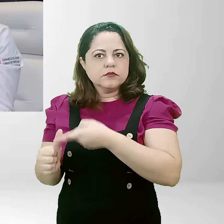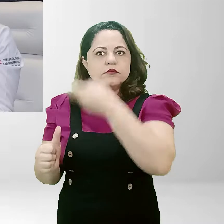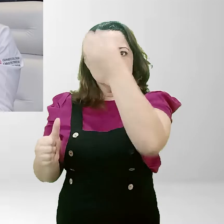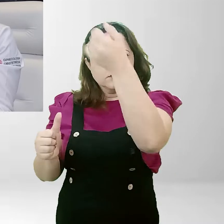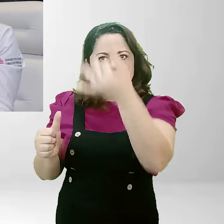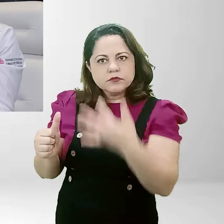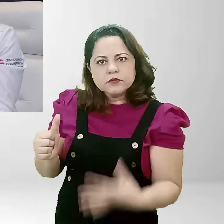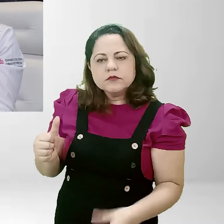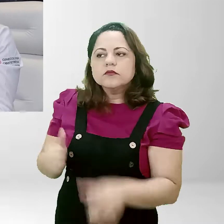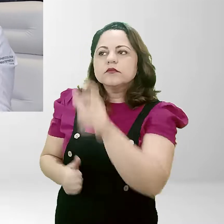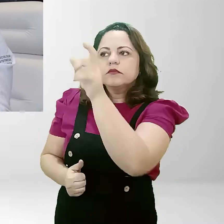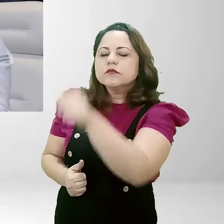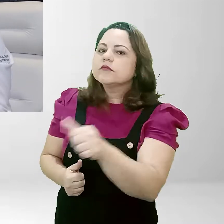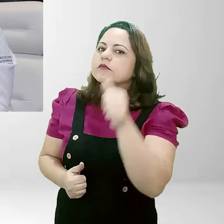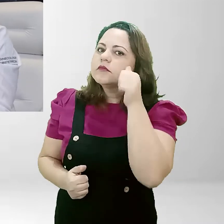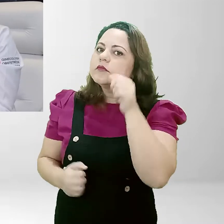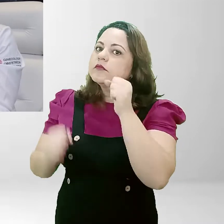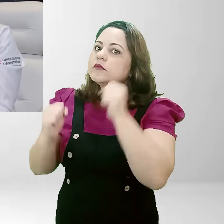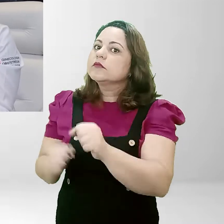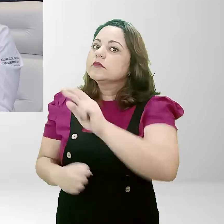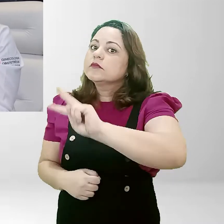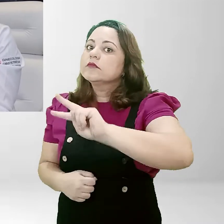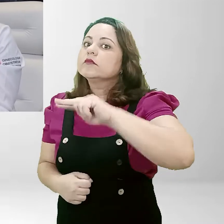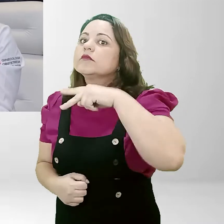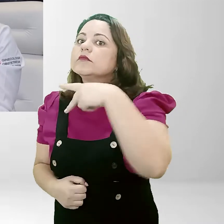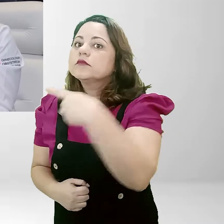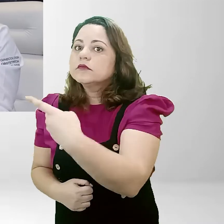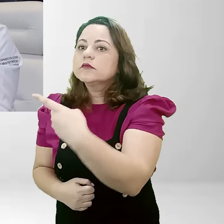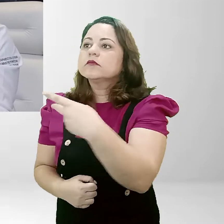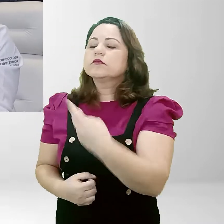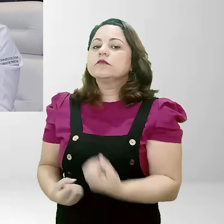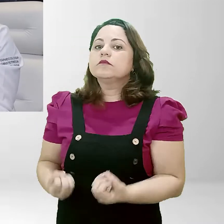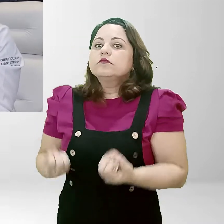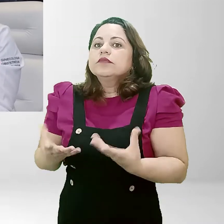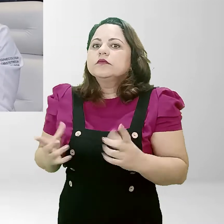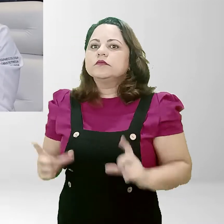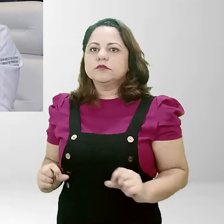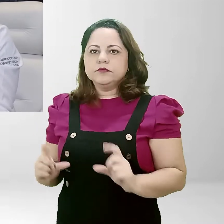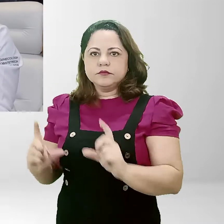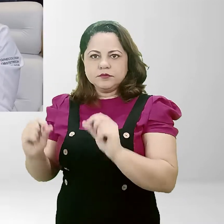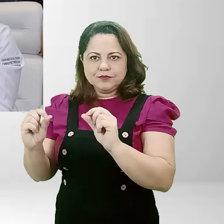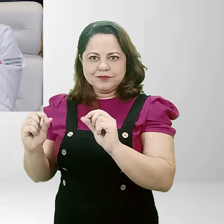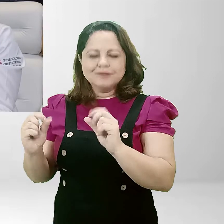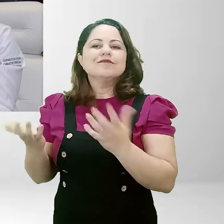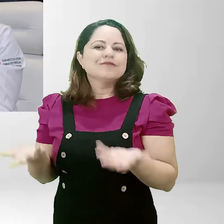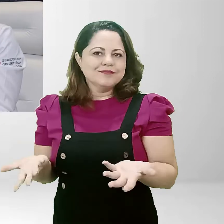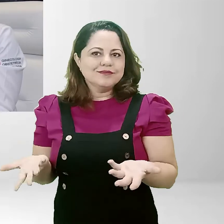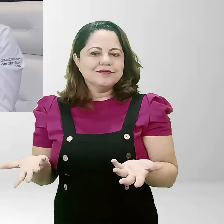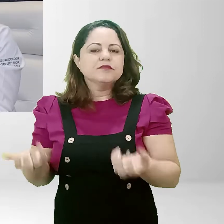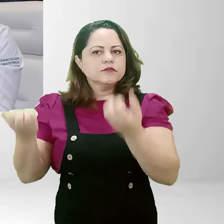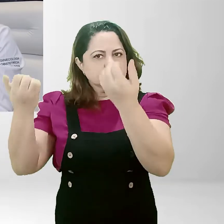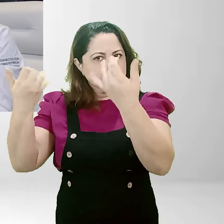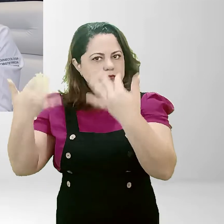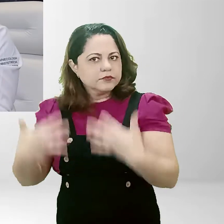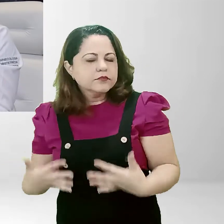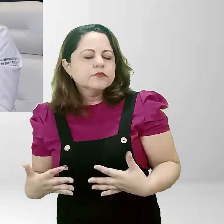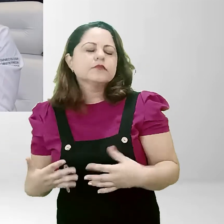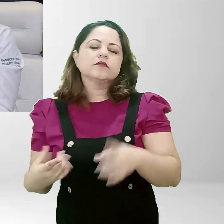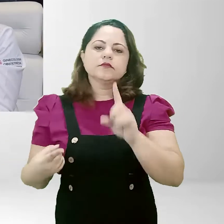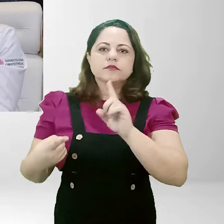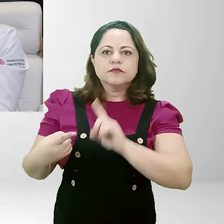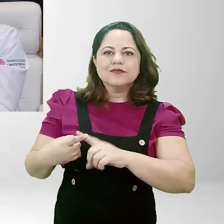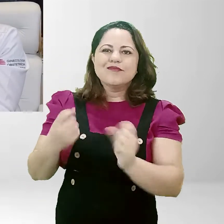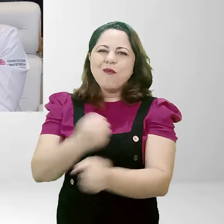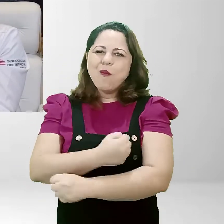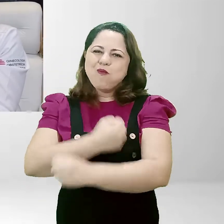para risco aumentado de câncer de mama. Entre os fatores principais, nós citamos um ganho de peso ou obesidade